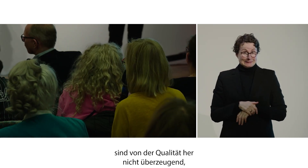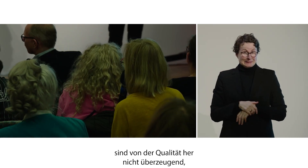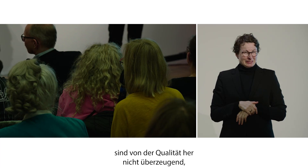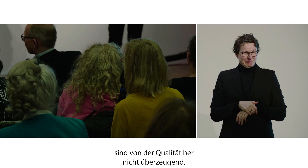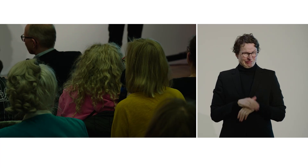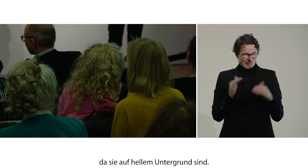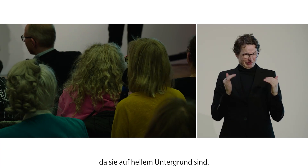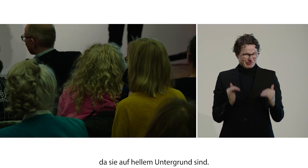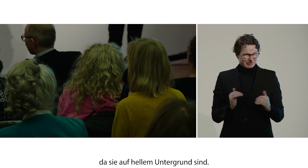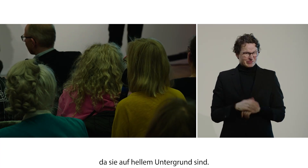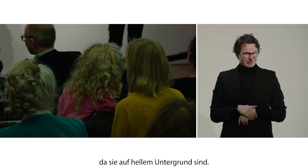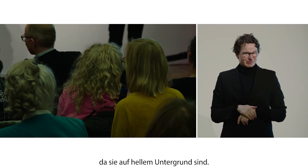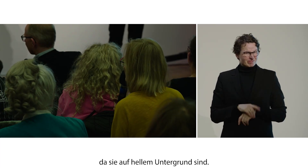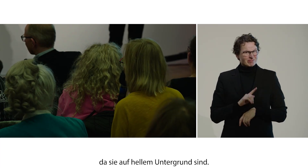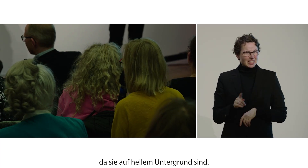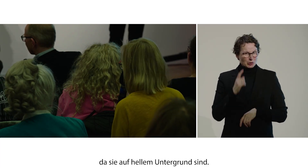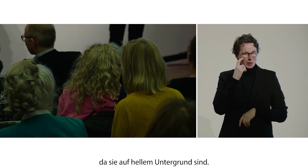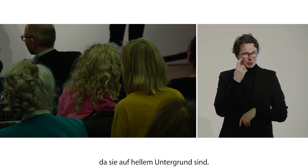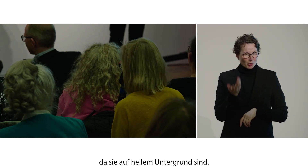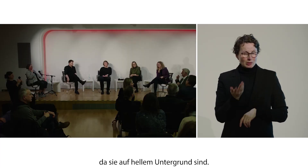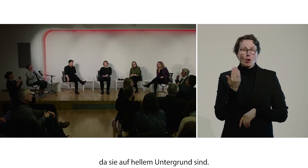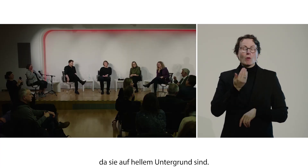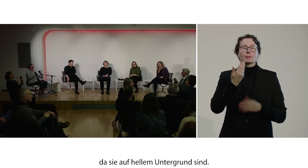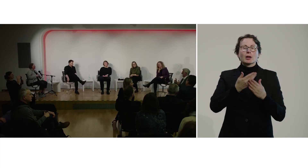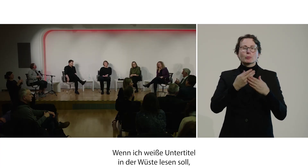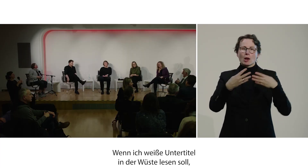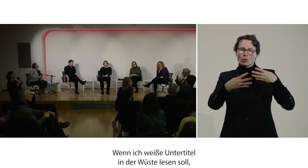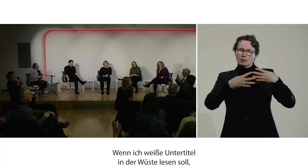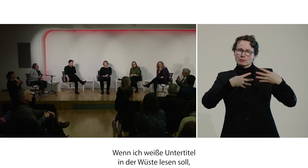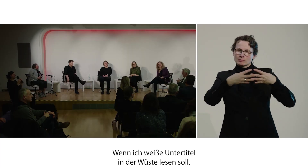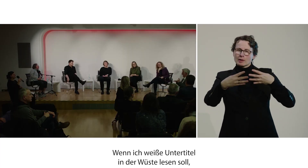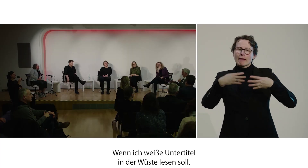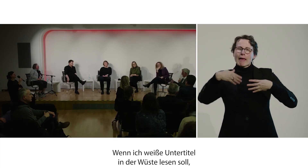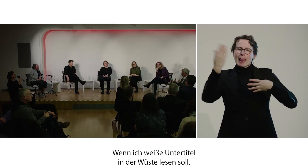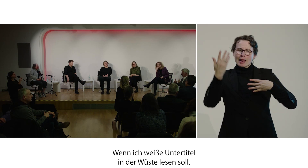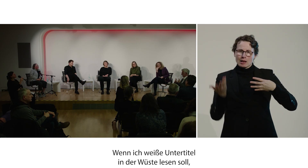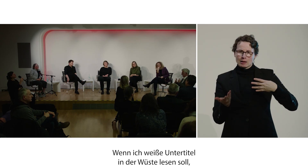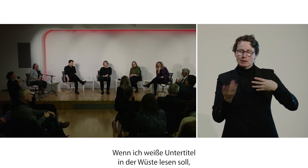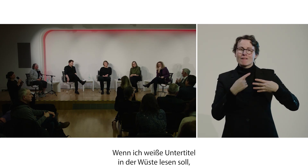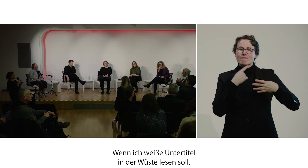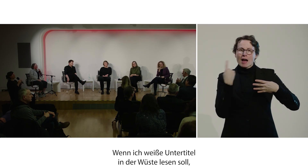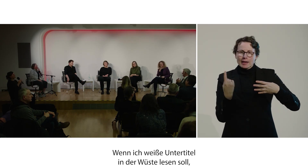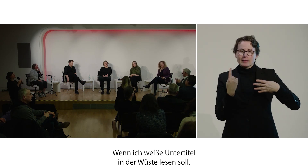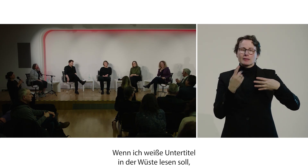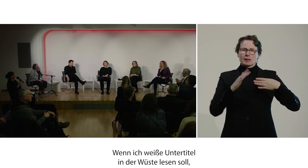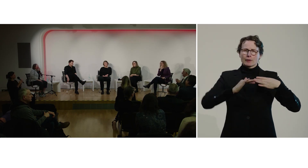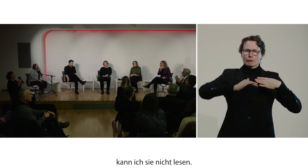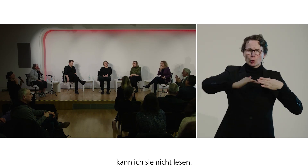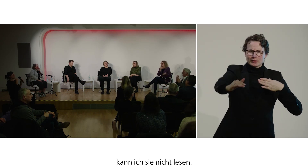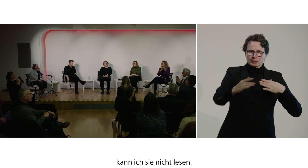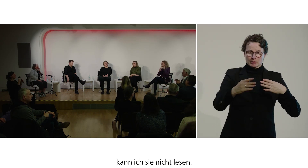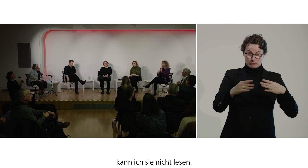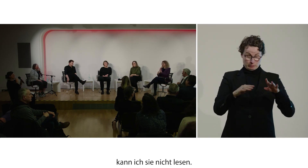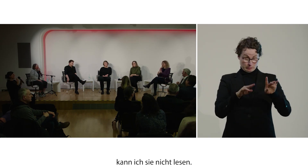überzeugend, da sie auf hellem Untergrund sind. Wenn ich weiße Untertitel in der Wüste lesen soll,